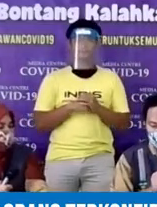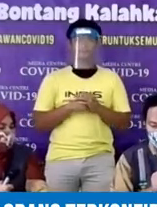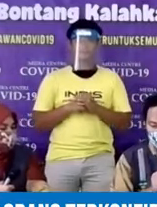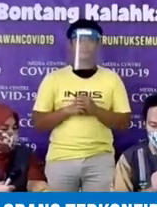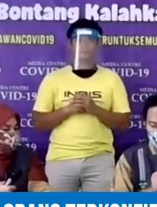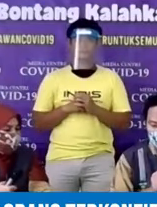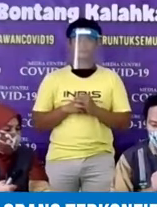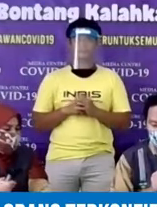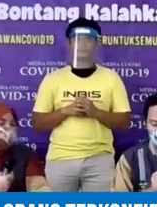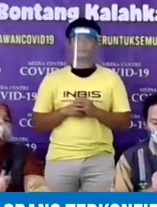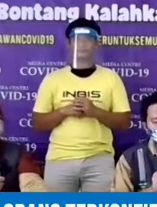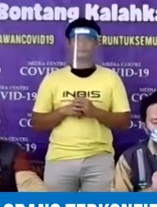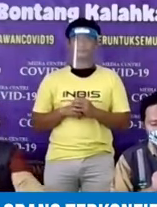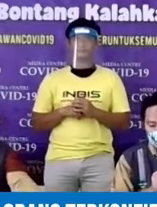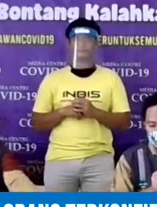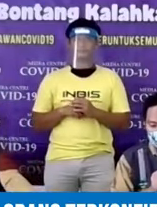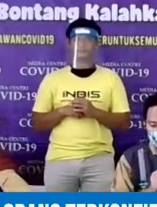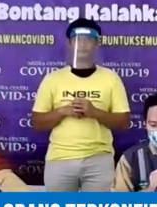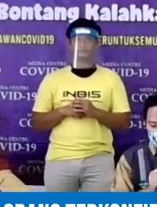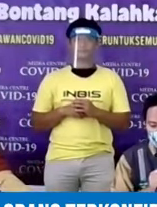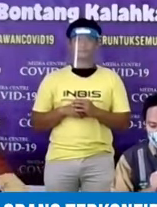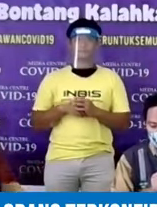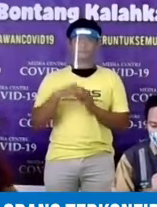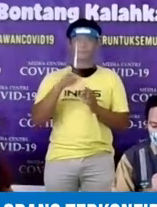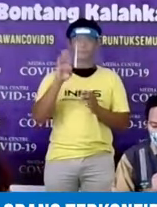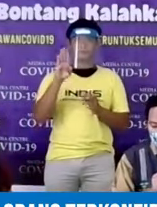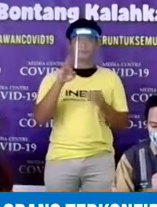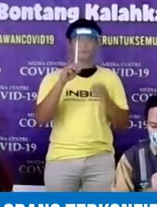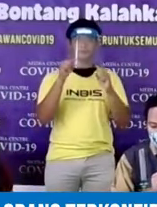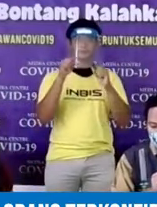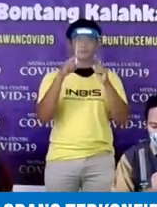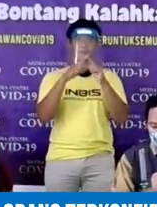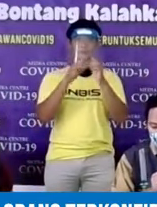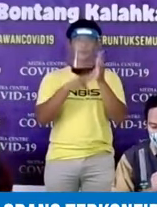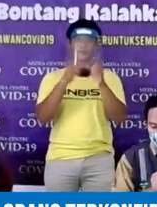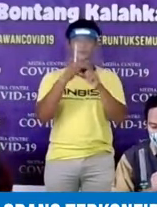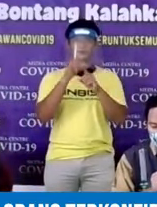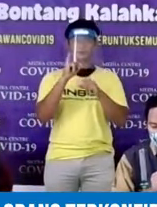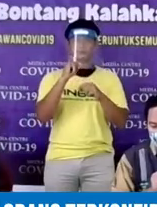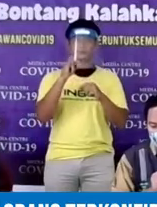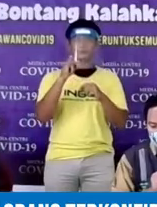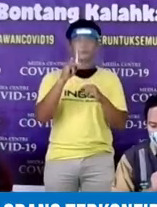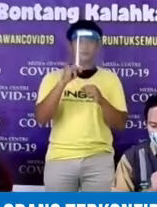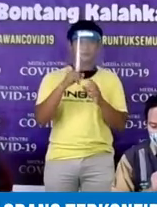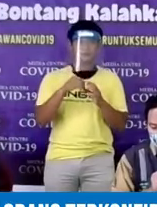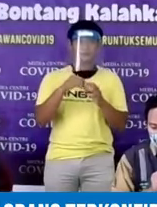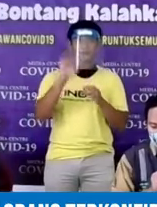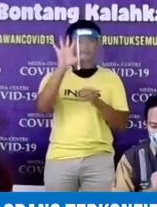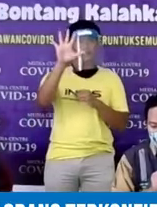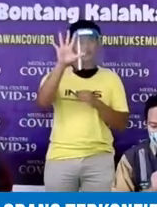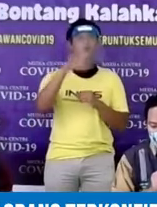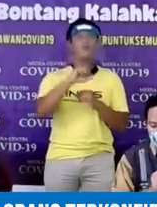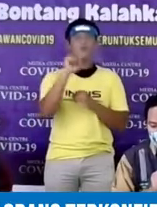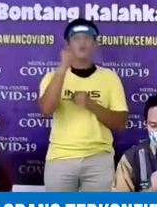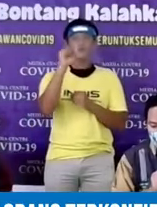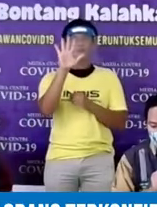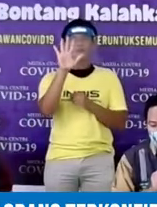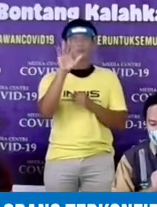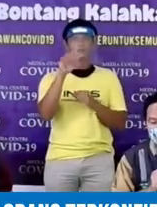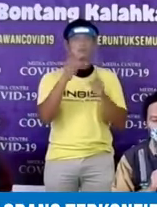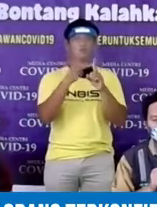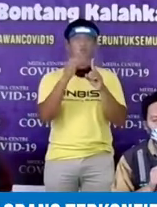berapa pak berbasis 5 jadi bisa ulangi lagi wafer pkb tujuh klaster hop tv 13 transfer